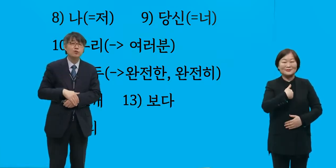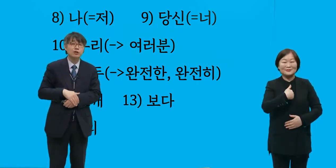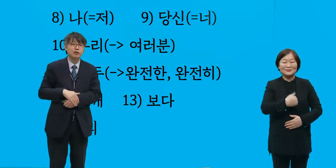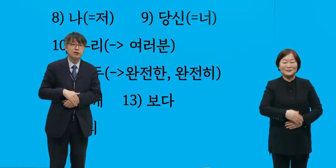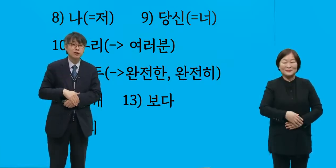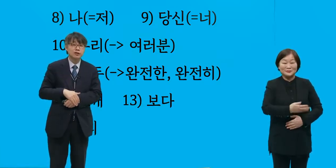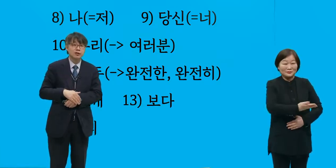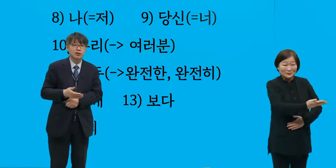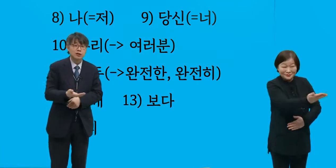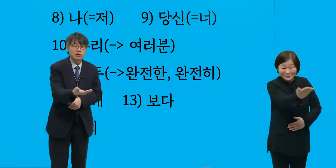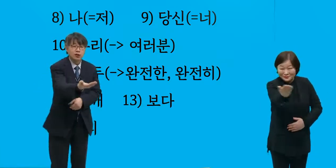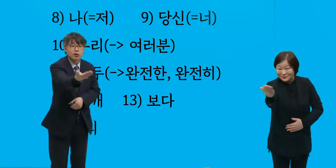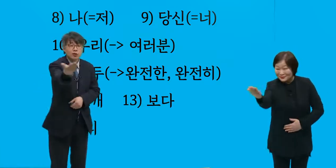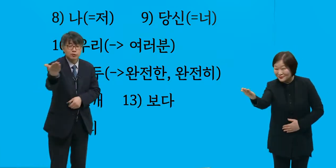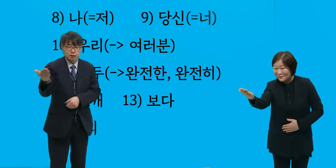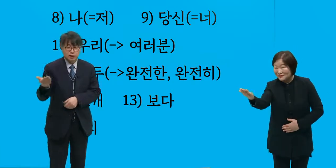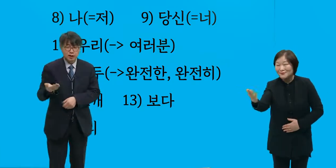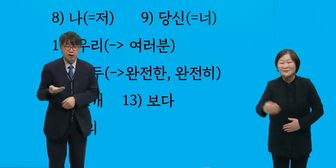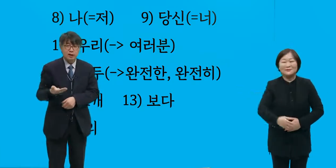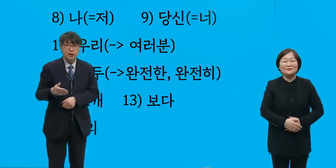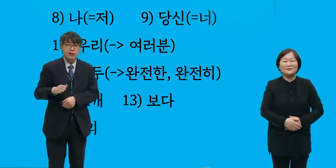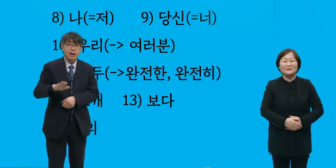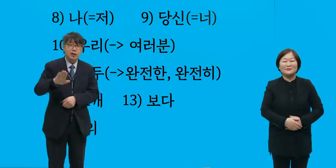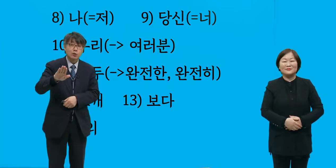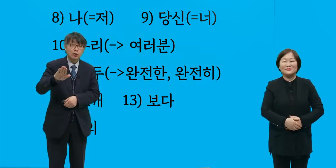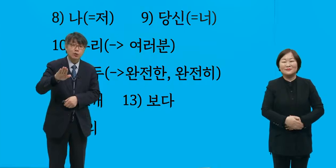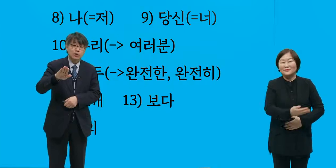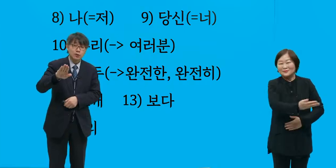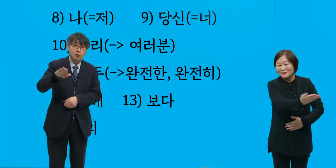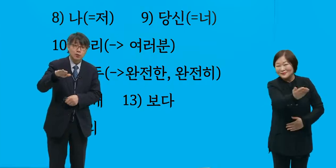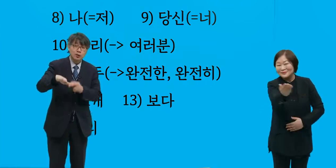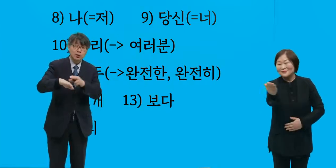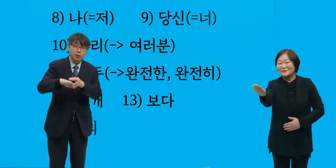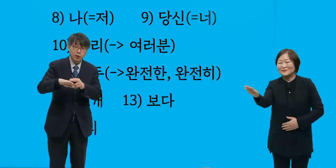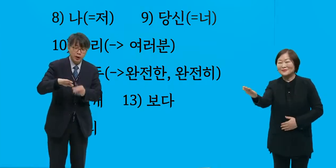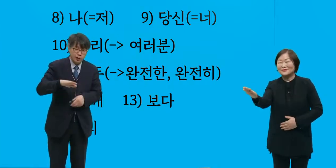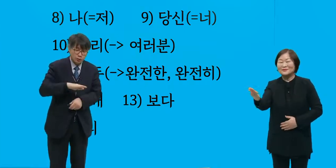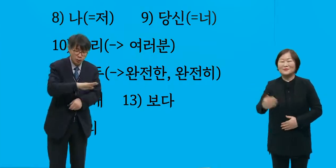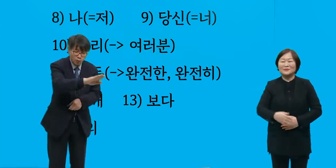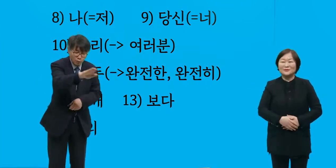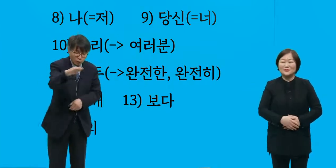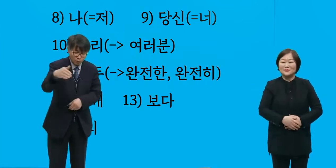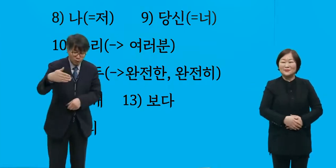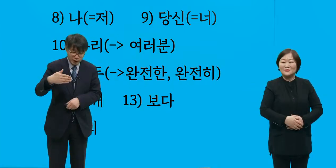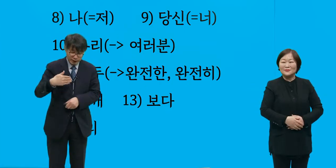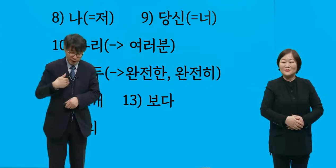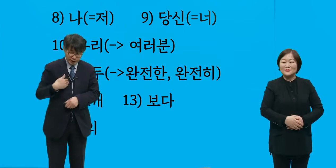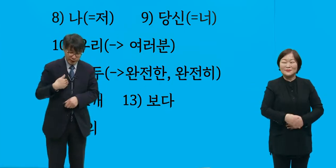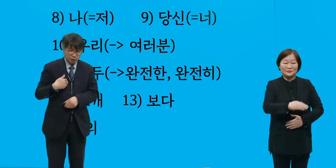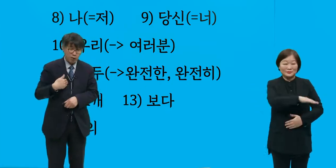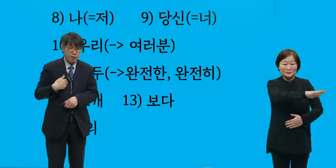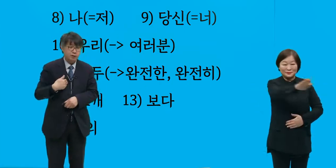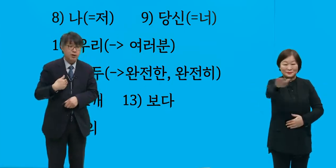여러분. 네. 자, 손등이 보이게 해가지고 우리라고 하면